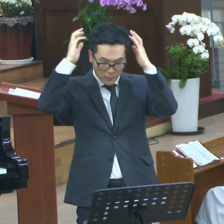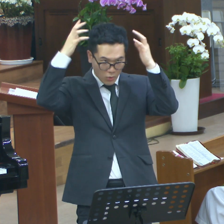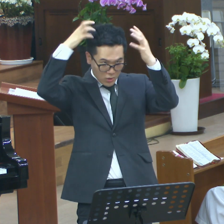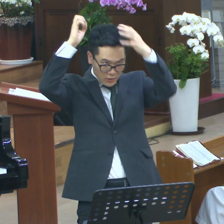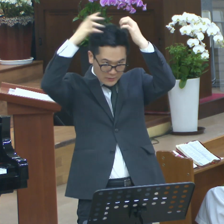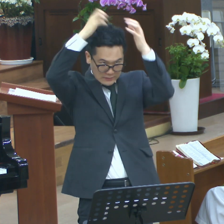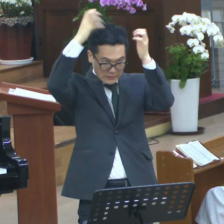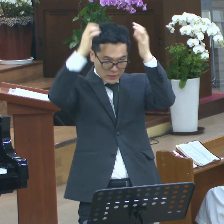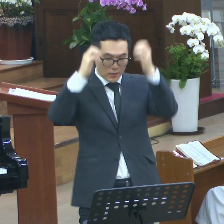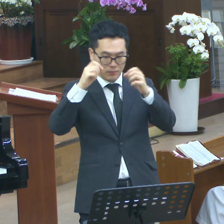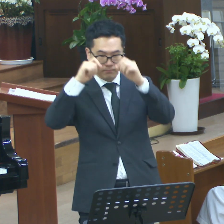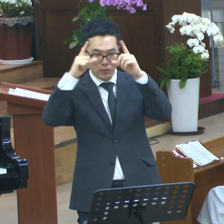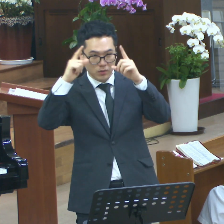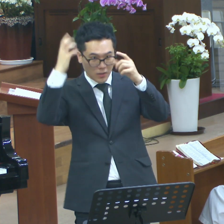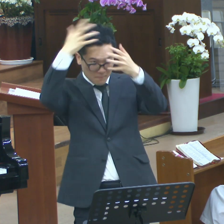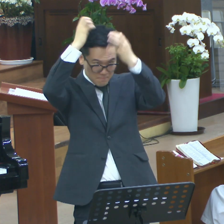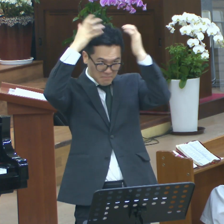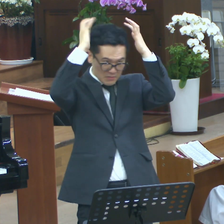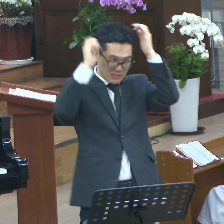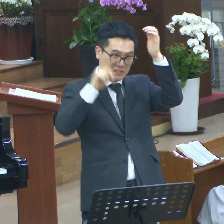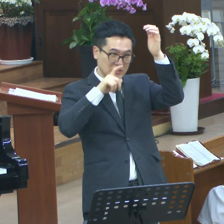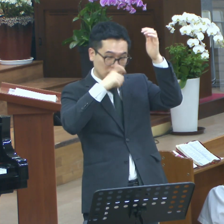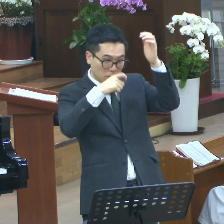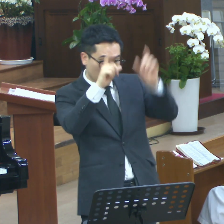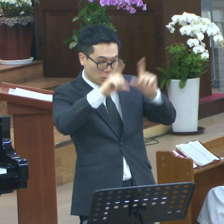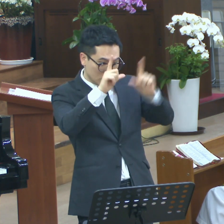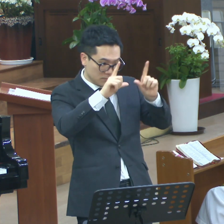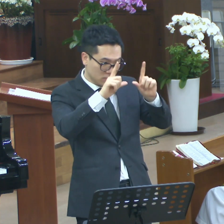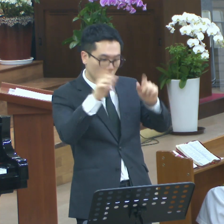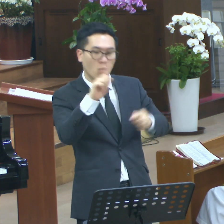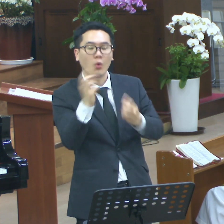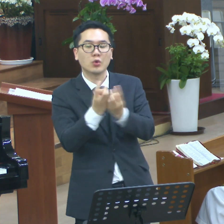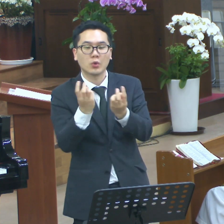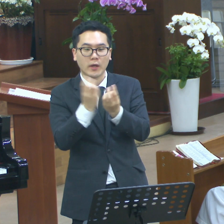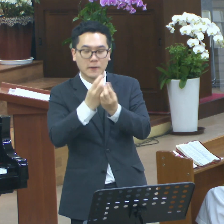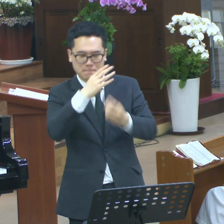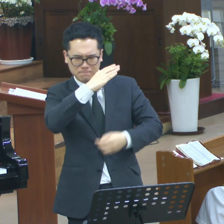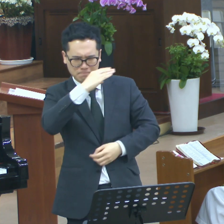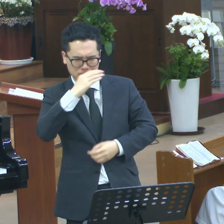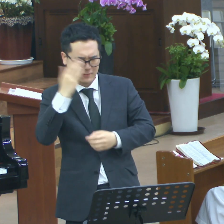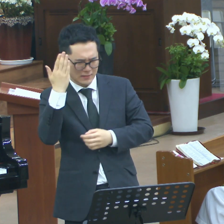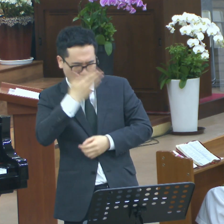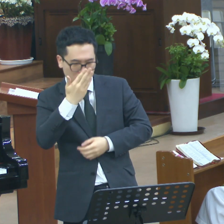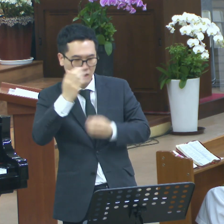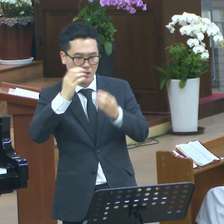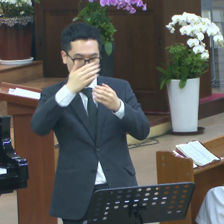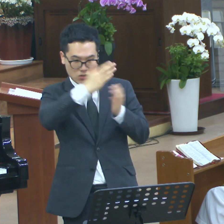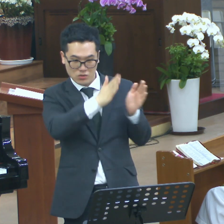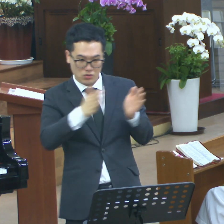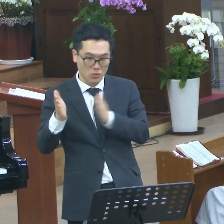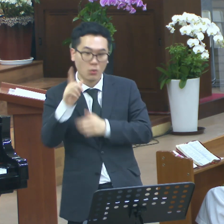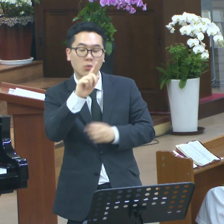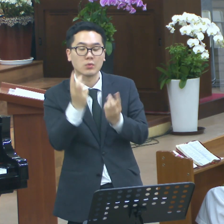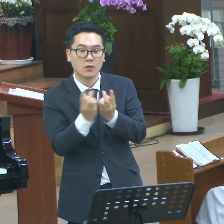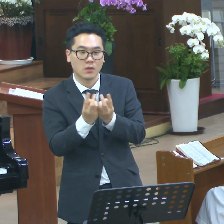거울 보셨죠? 거울 보고 다듬은 것처럼 하나님 말씀을 거울 삼아서 우리는 끊임없이 이